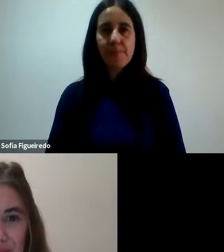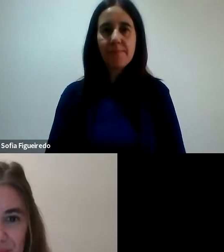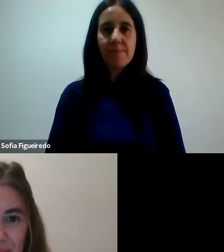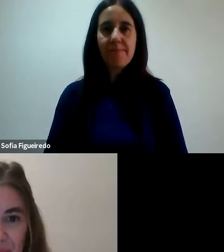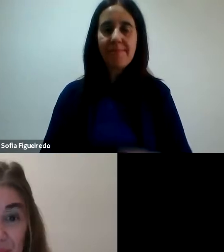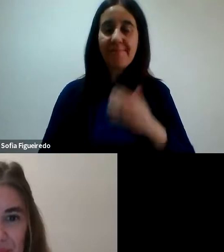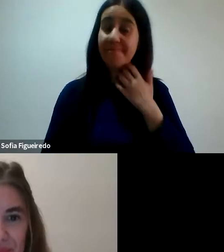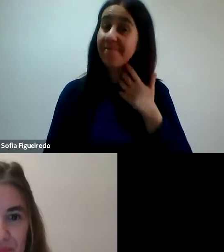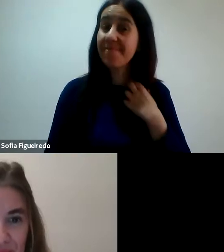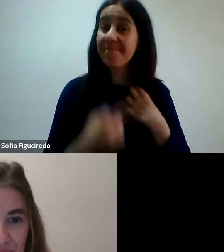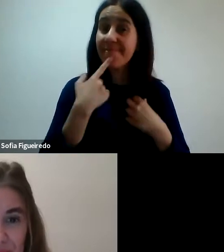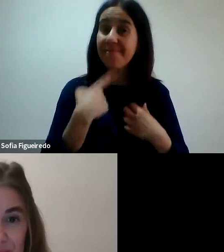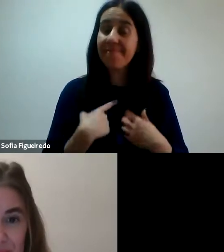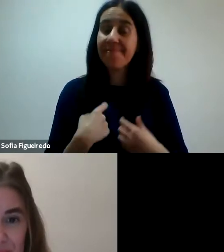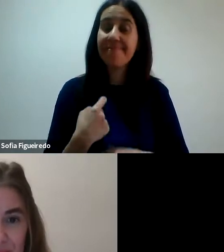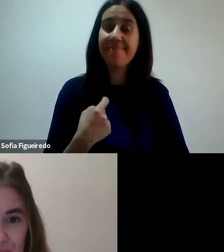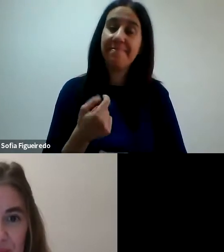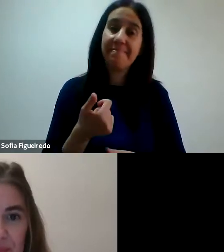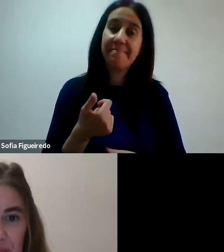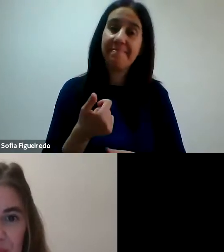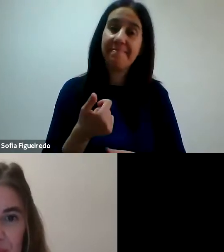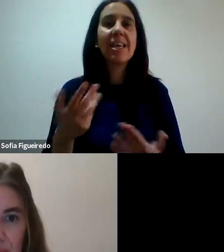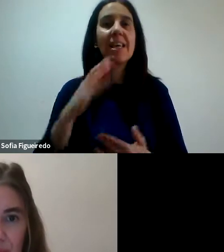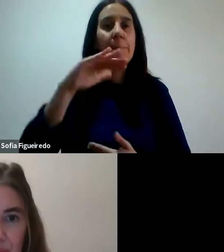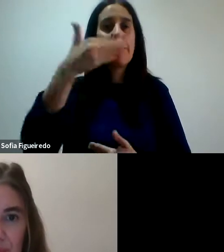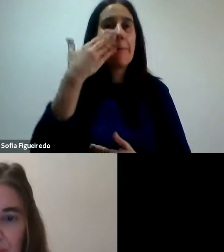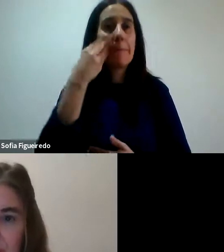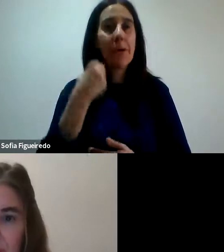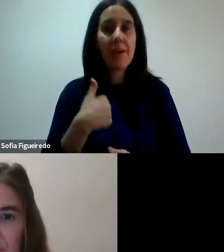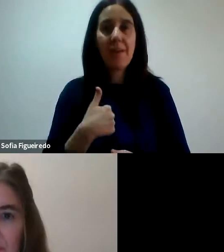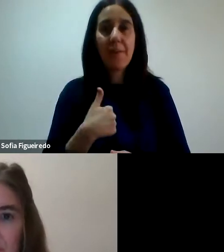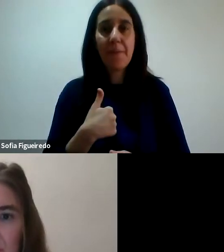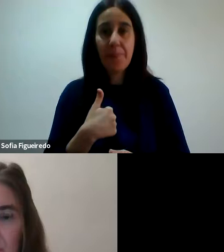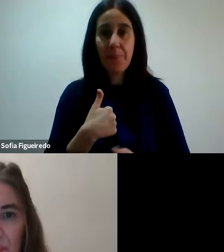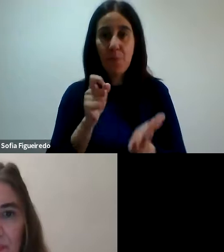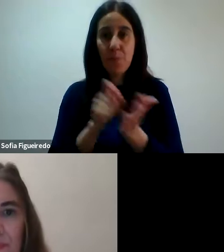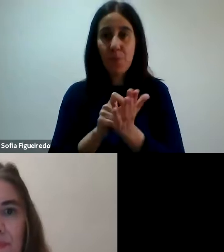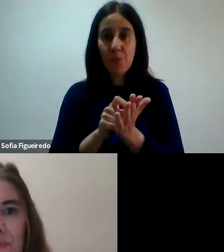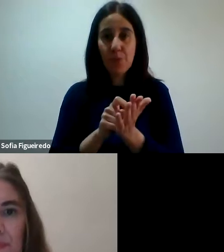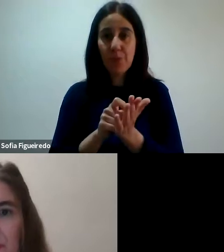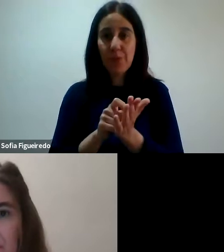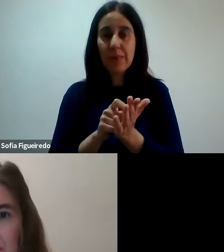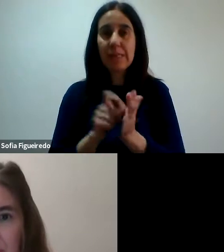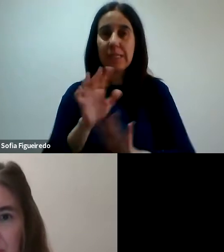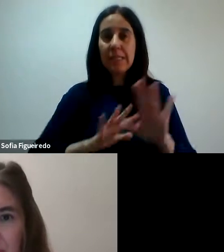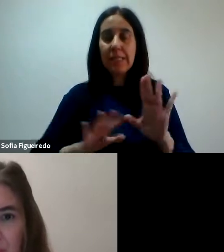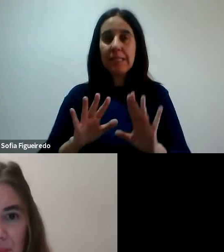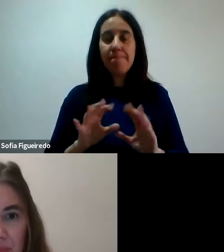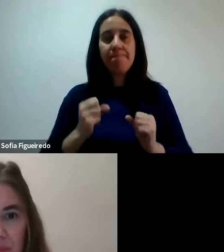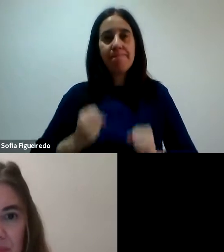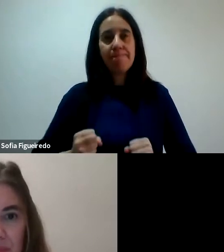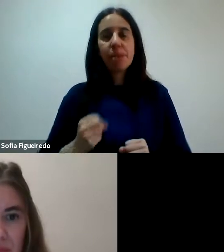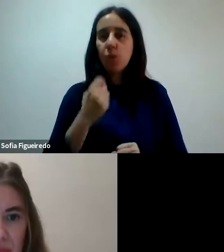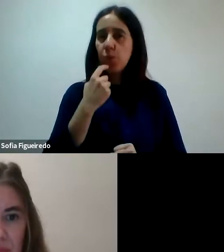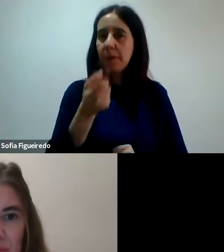Muito bem, é uma boa pergunta. Eu acho que, em primeiro lugar, o primeiro ponto é a questão da resistência. Nós todos, eu volto a